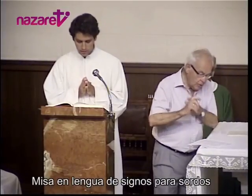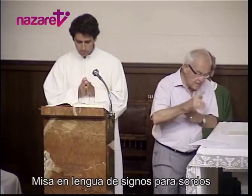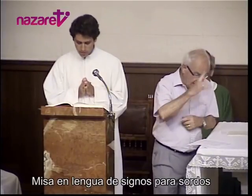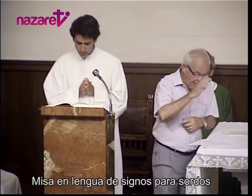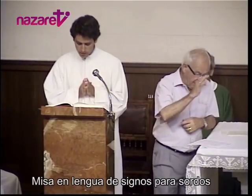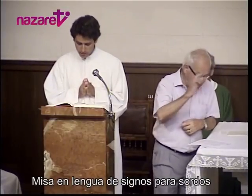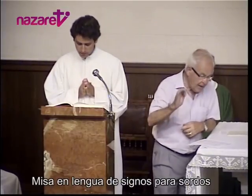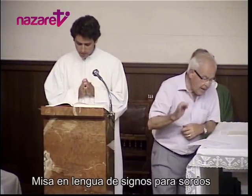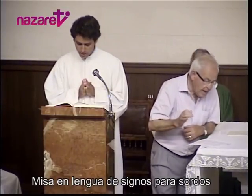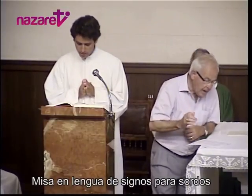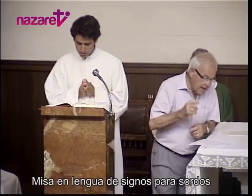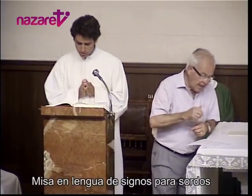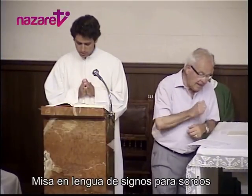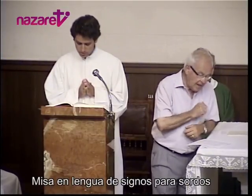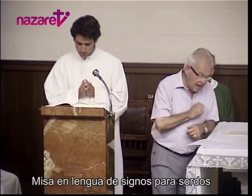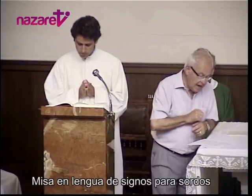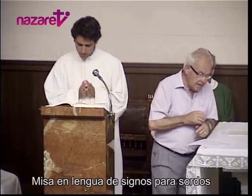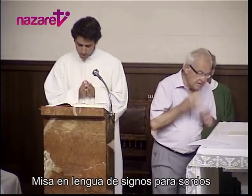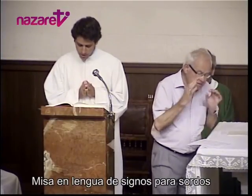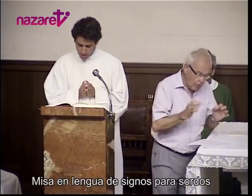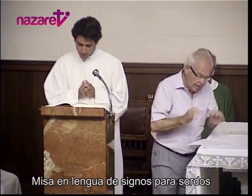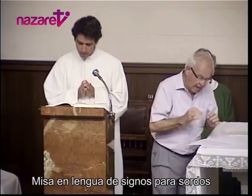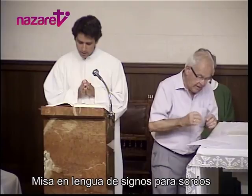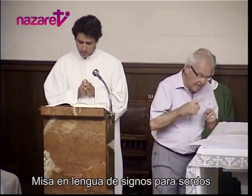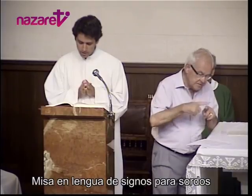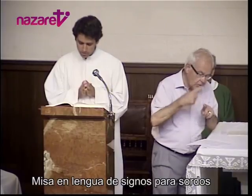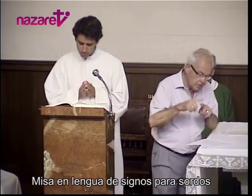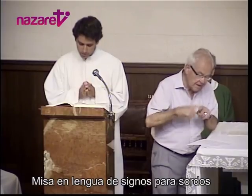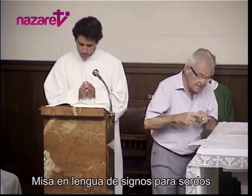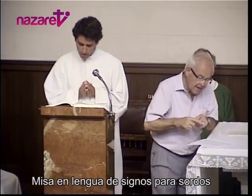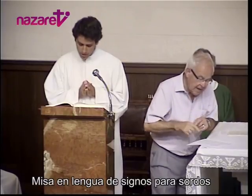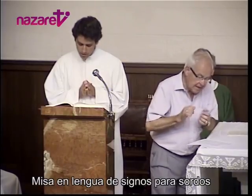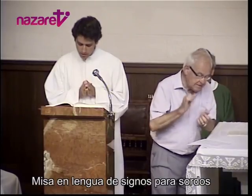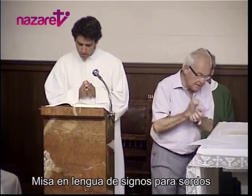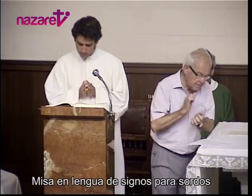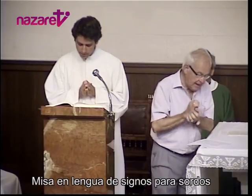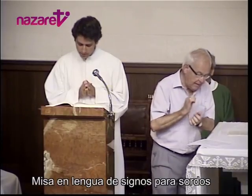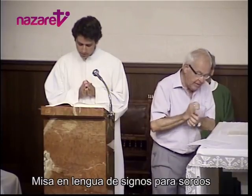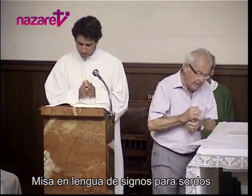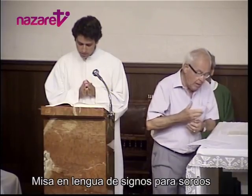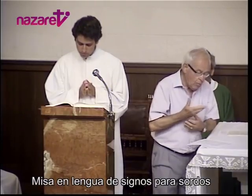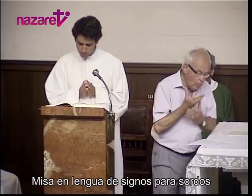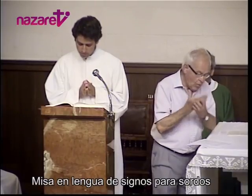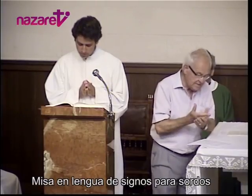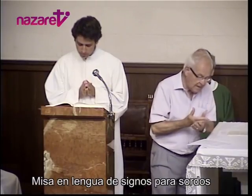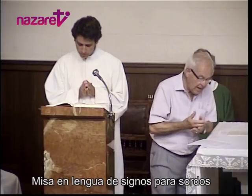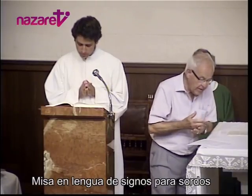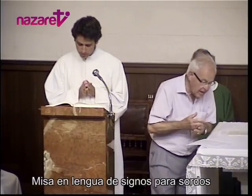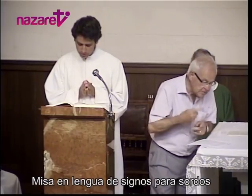Lectura de la carta a los hebreos. Hermanos, la fe es fundamento de lo que se